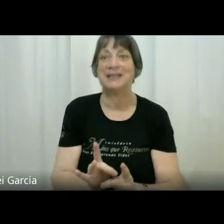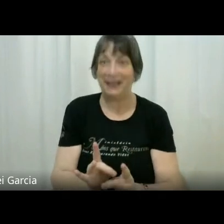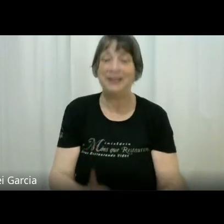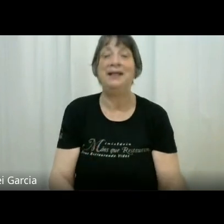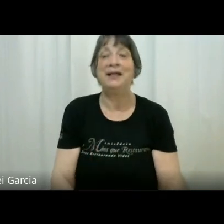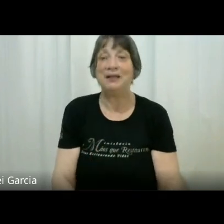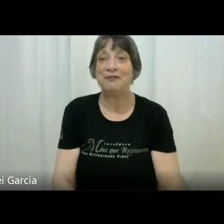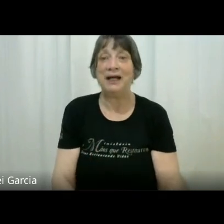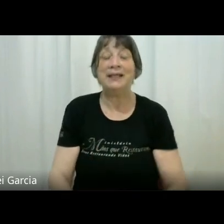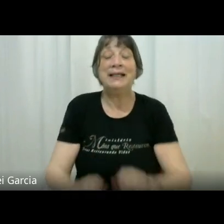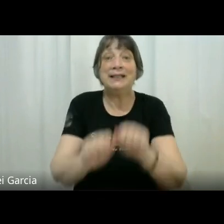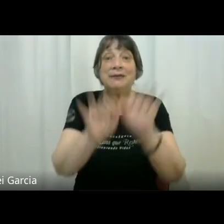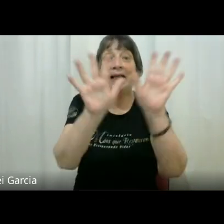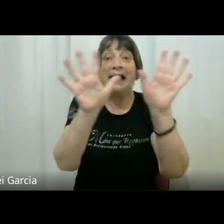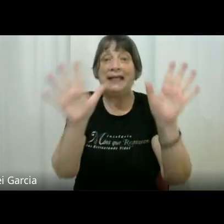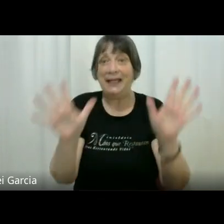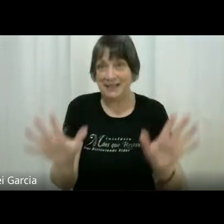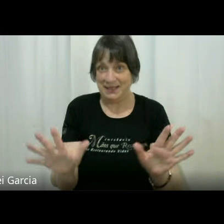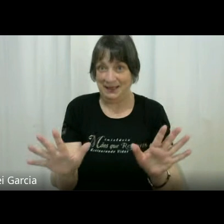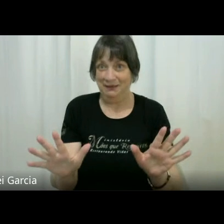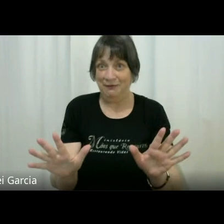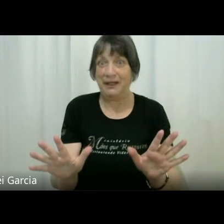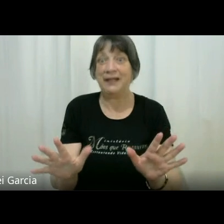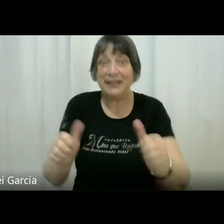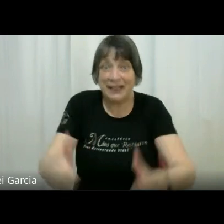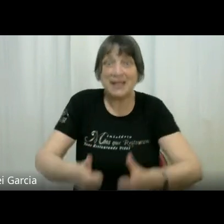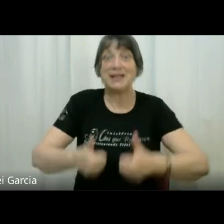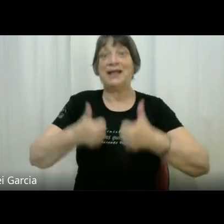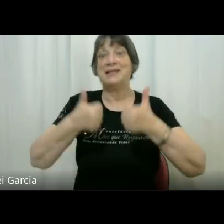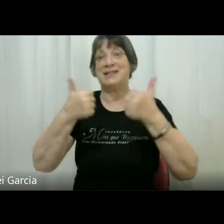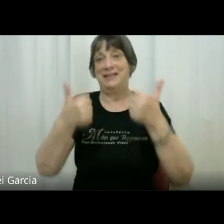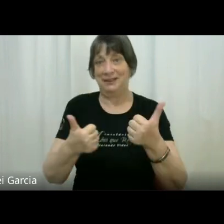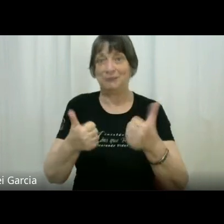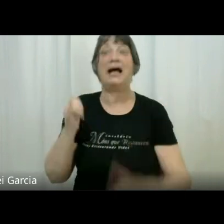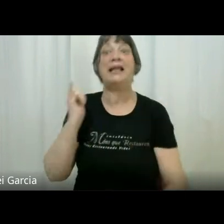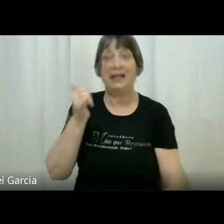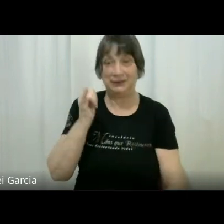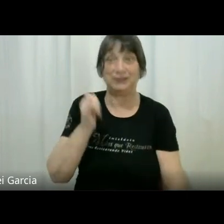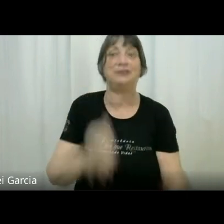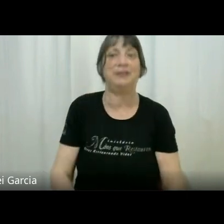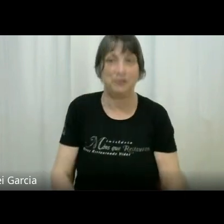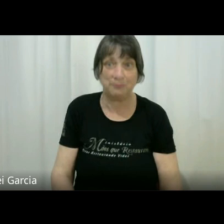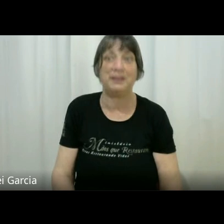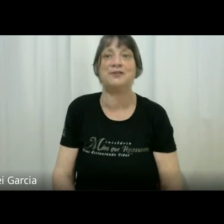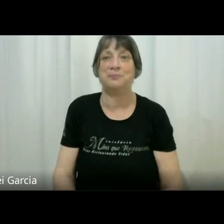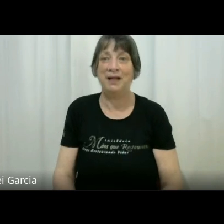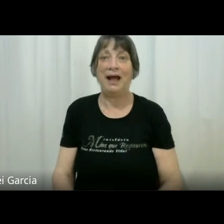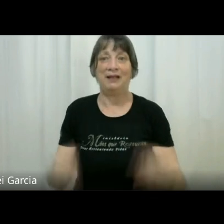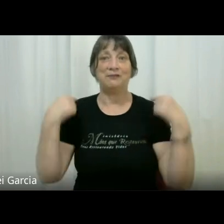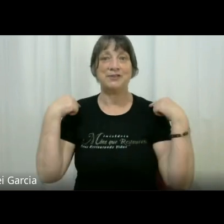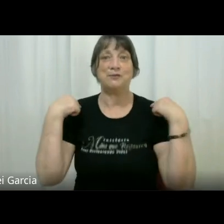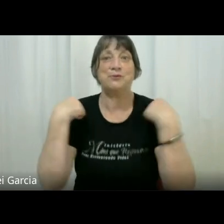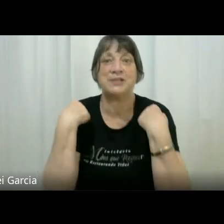detalhes, né? Que vai dando a clareza, vai enriquecendo a narrativa, isso mesmo.